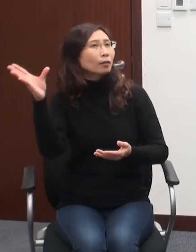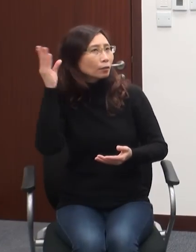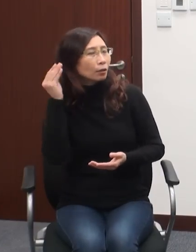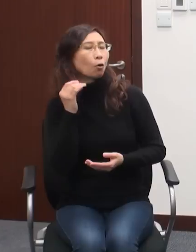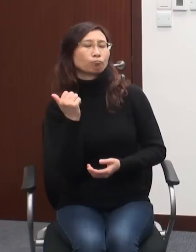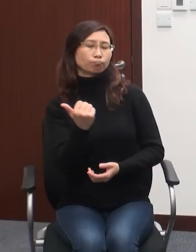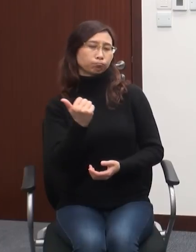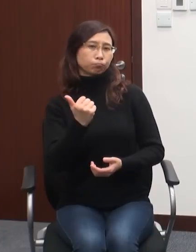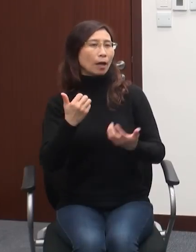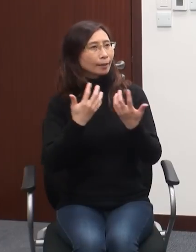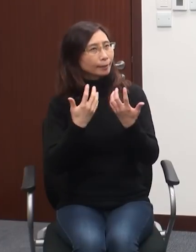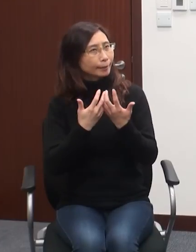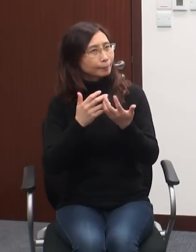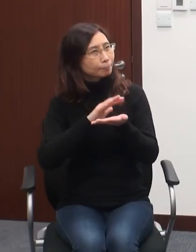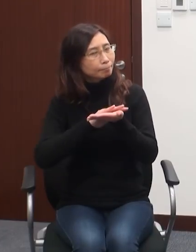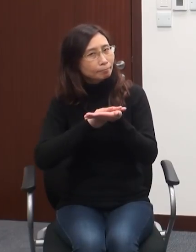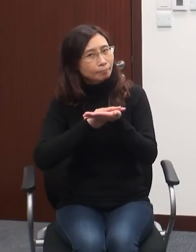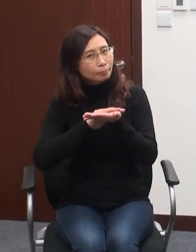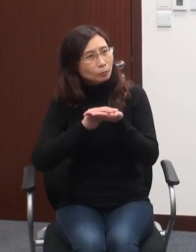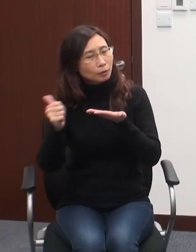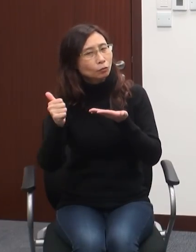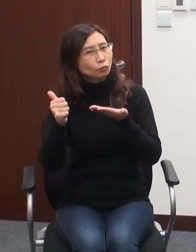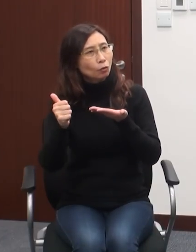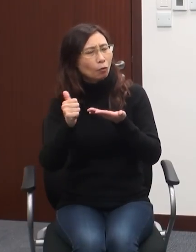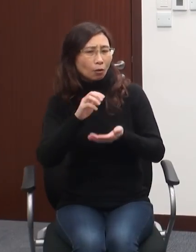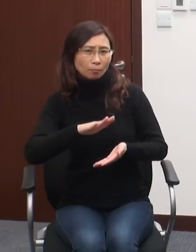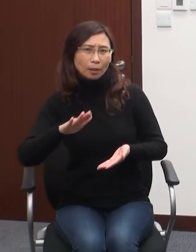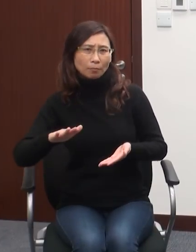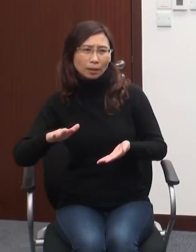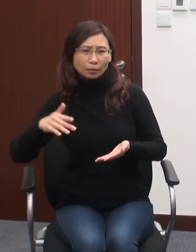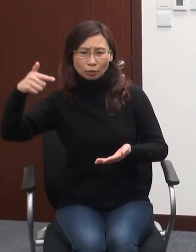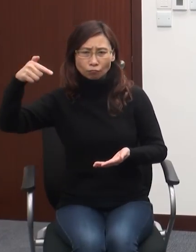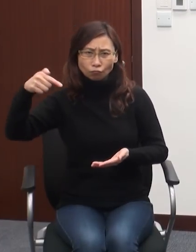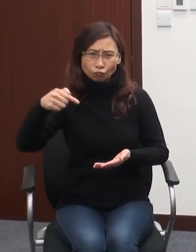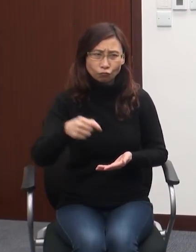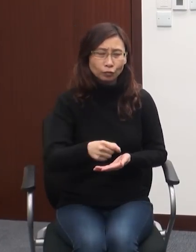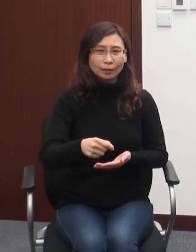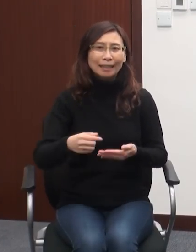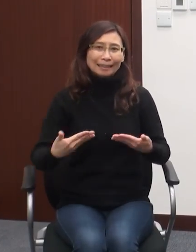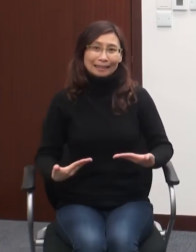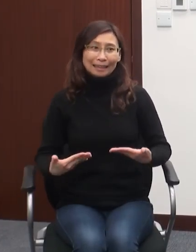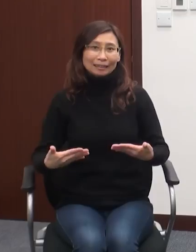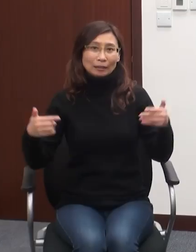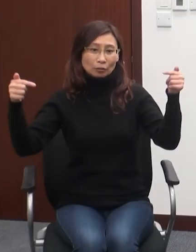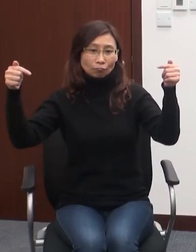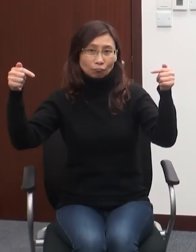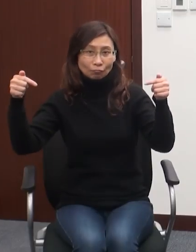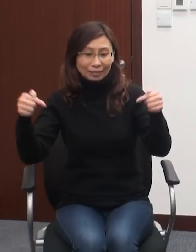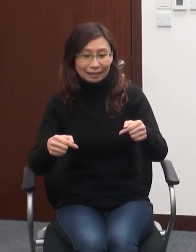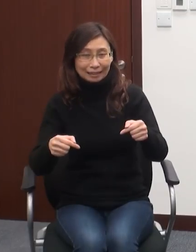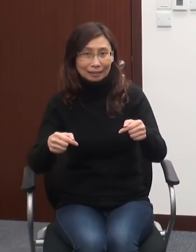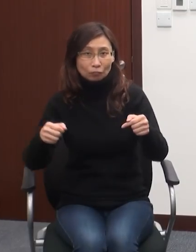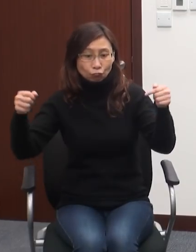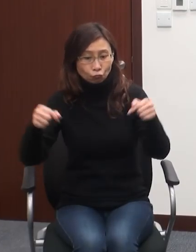樣即係計清楚聽清楚，咁就開始慢慢跌嘅。咁而家咧佢就一跌就跌咗一橛噶啦，而家再跌，即係